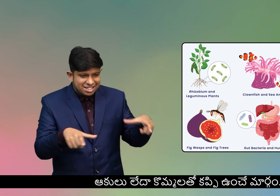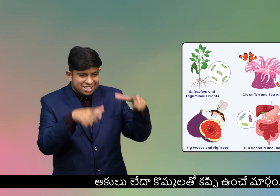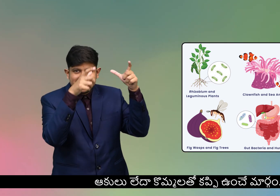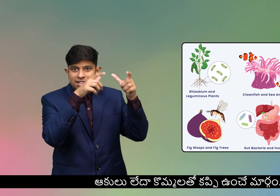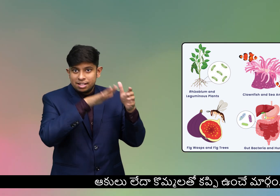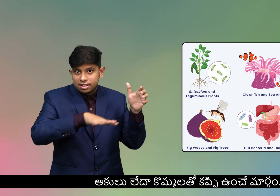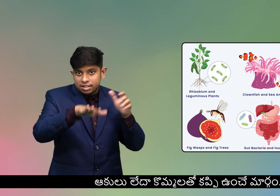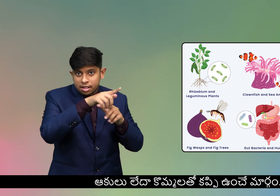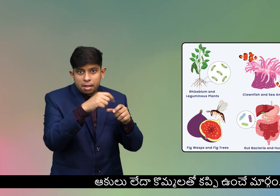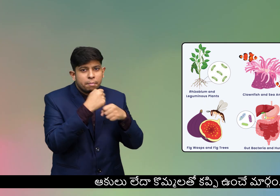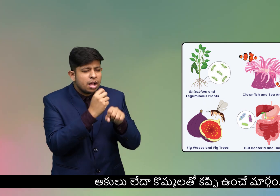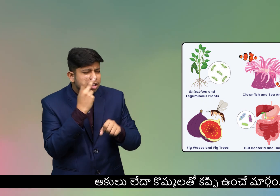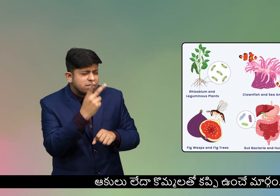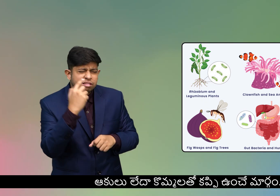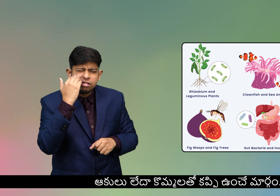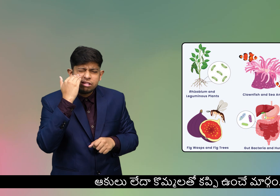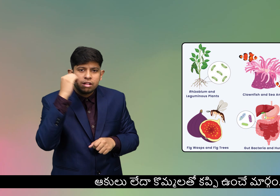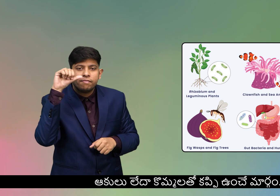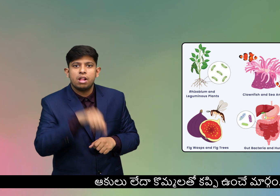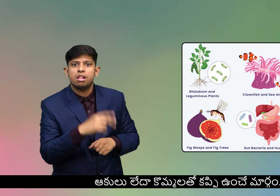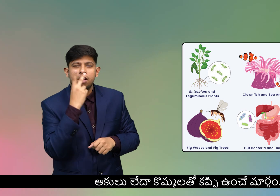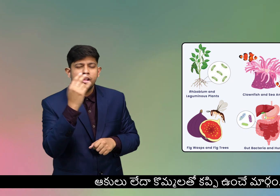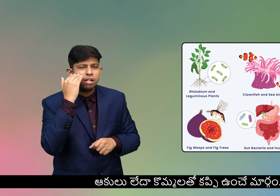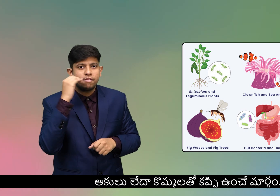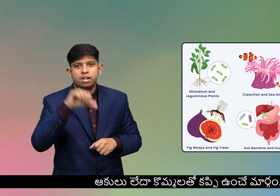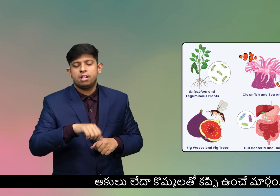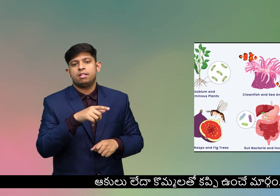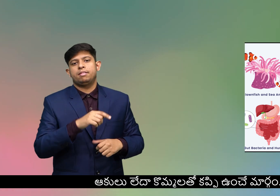ఆకులు లేదా కొమ్మలతో కప్పి ఉంచే మార్గం.